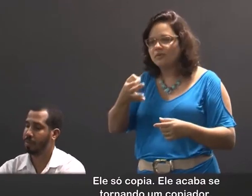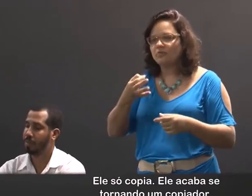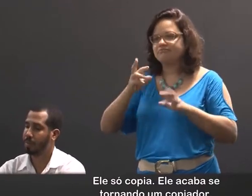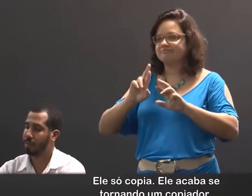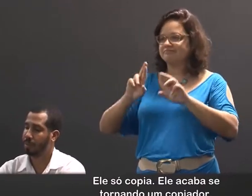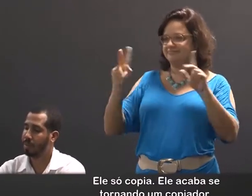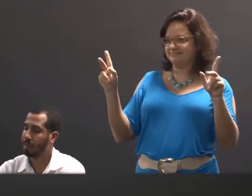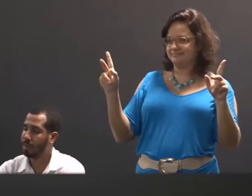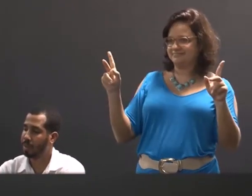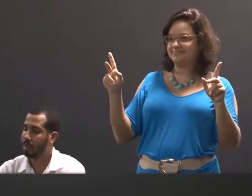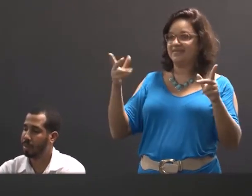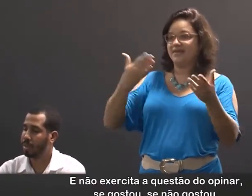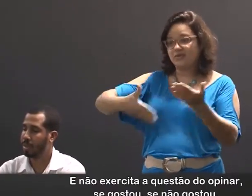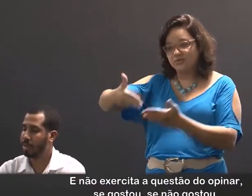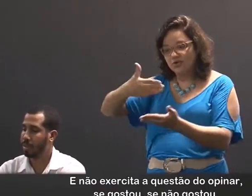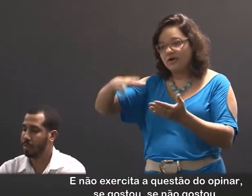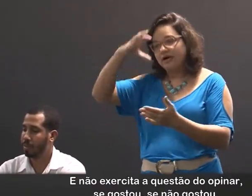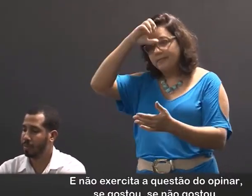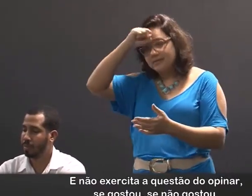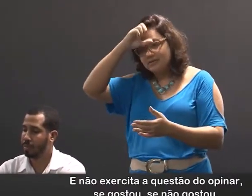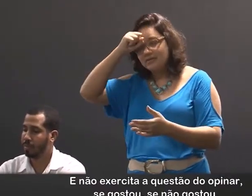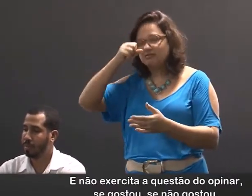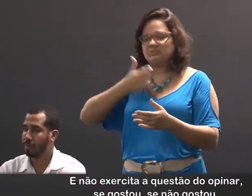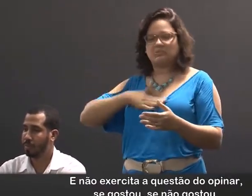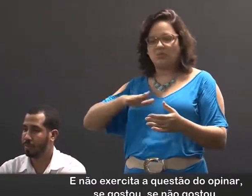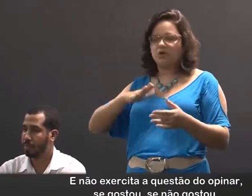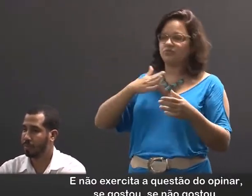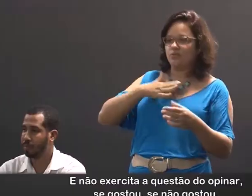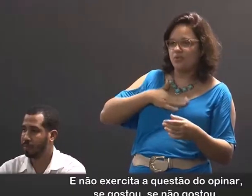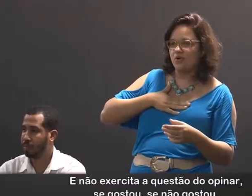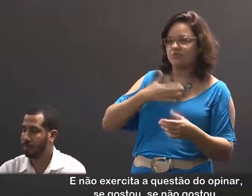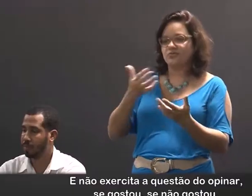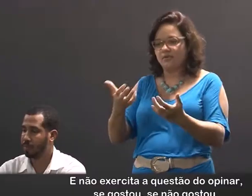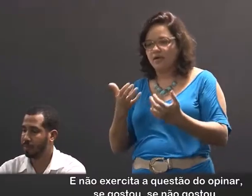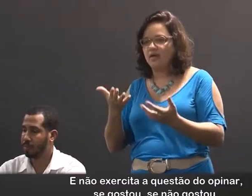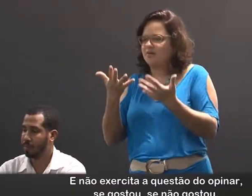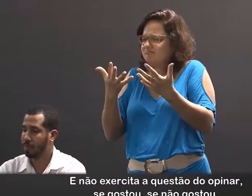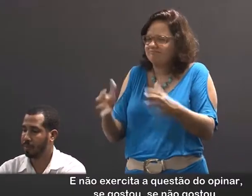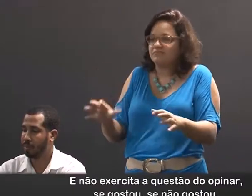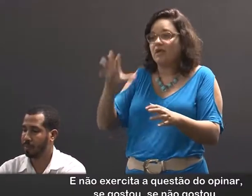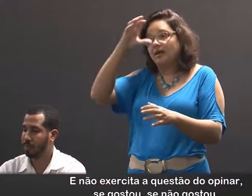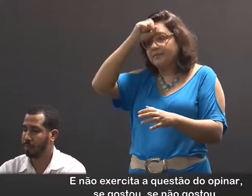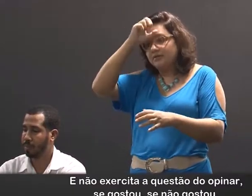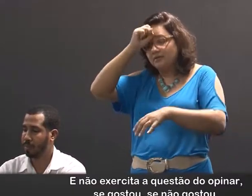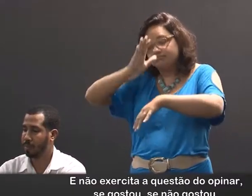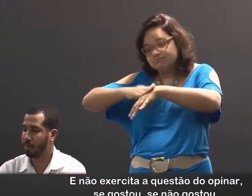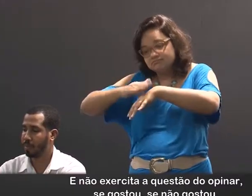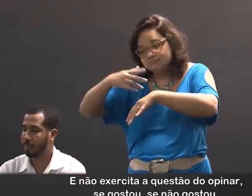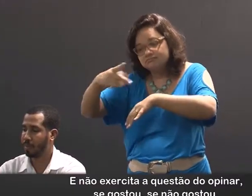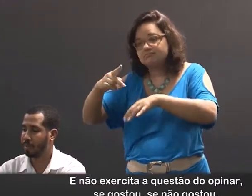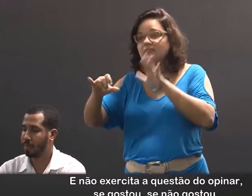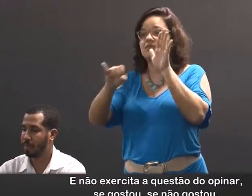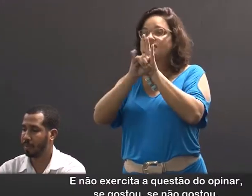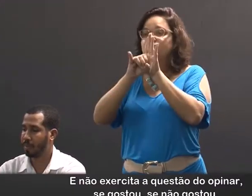copista e não exercita a questão do aprender, de opinar se gostou, se não gostou. E isso